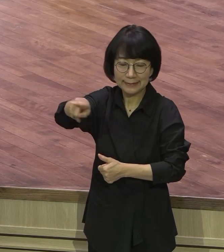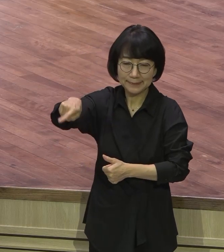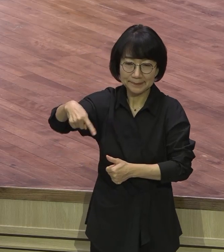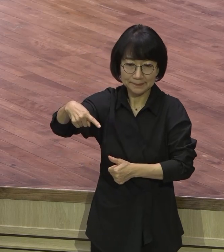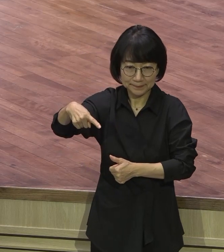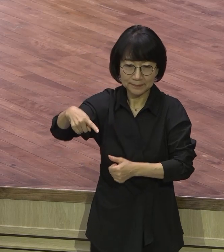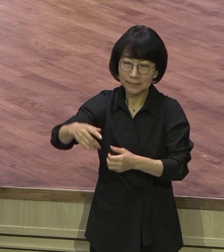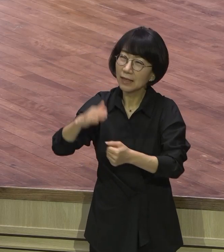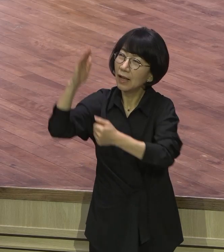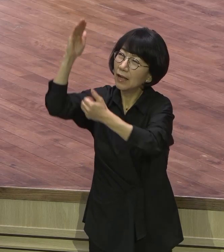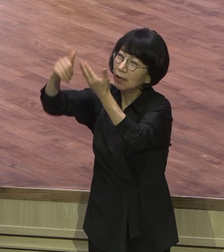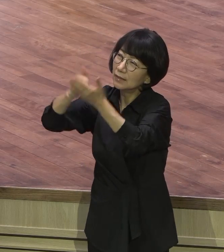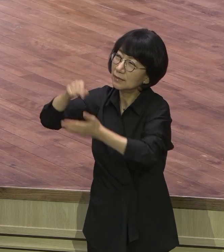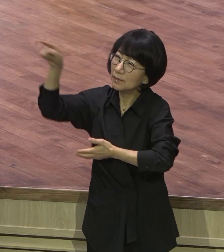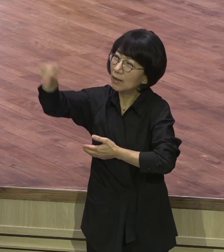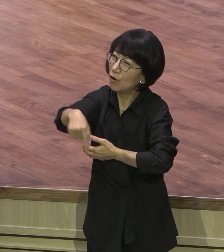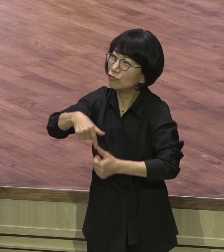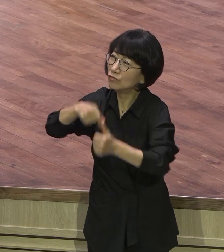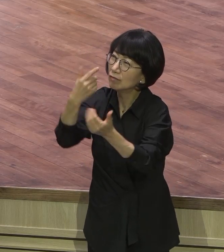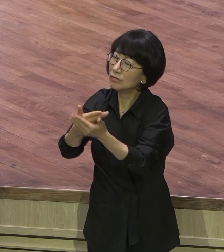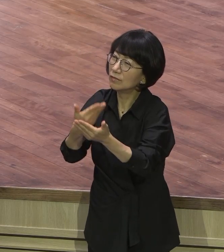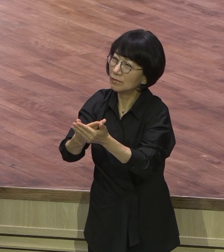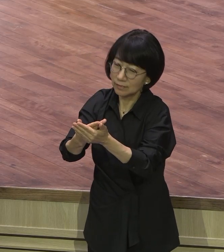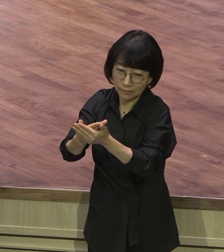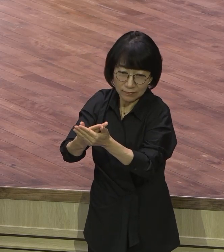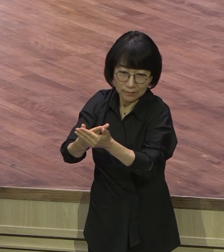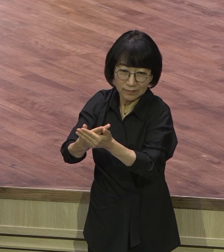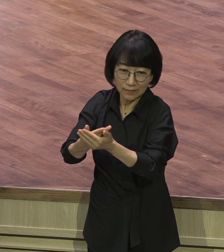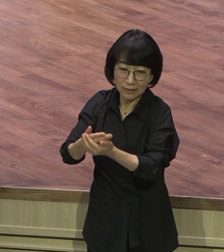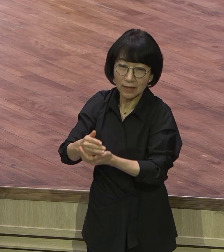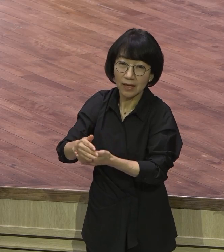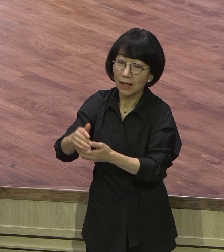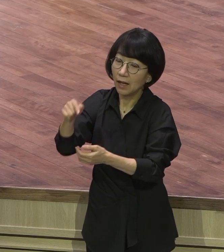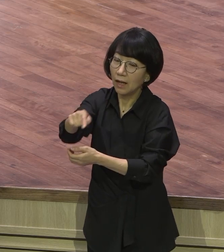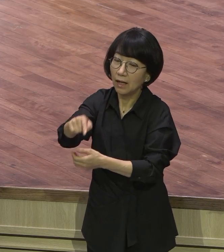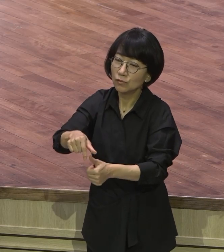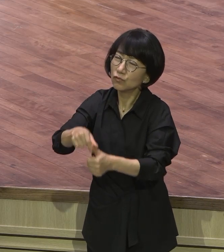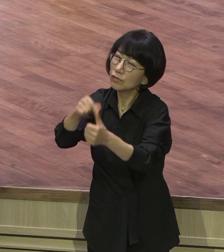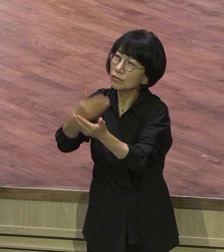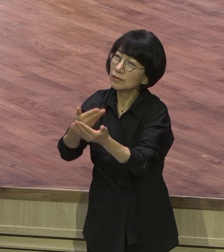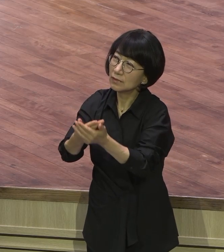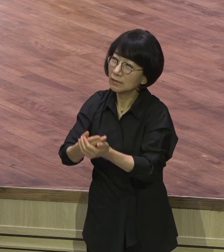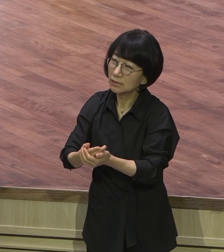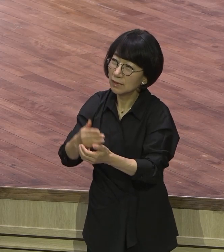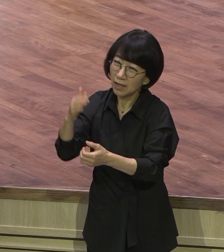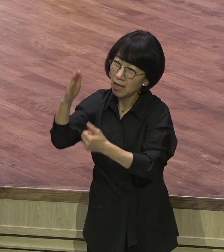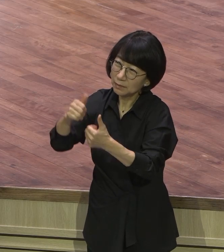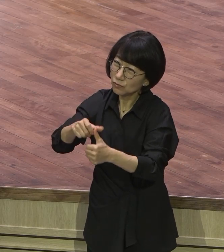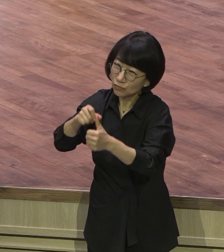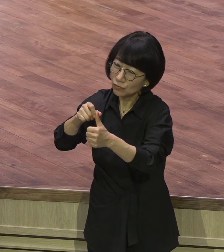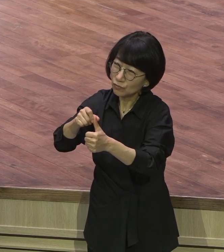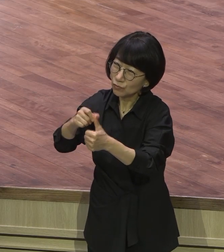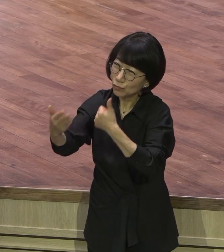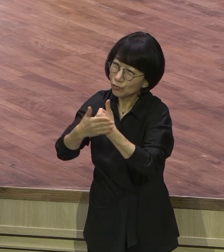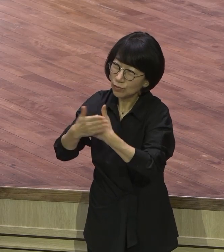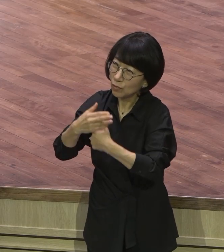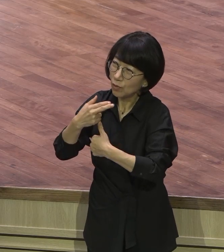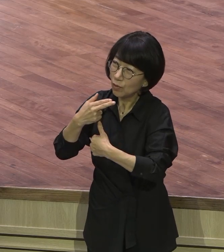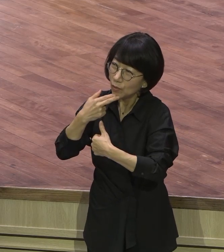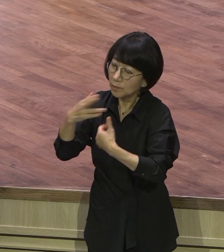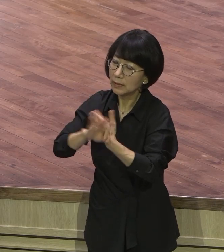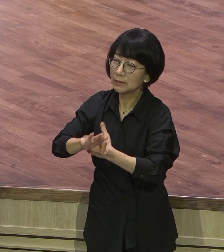하나님, 저희 영혼을 구원해 주십시오. 저희 영혼을 구원해 주지 않으면 사라 내 이름을 지워주십시오라고